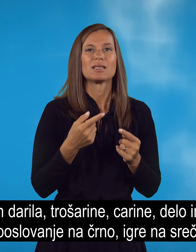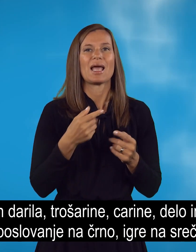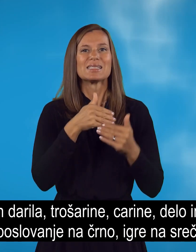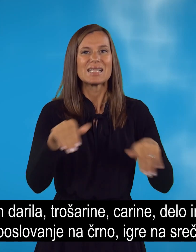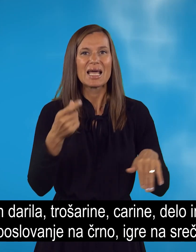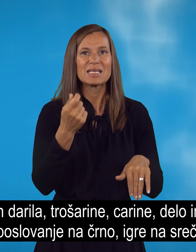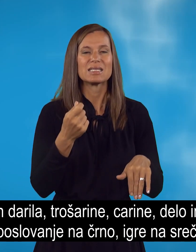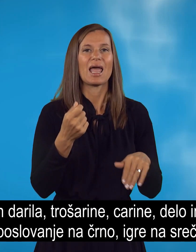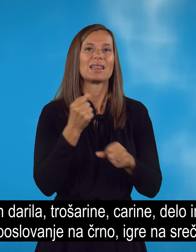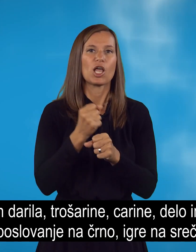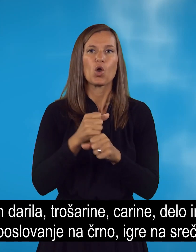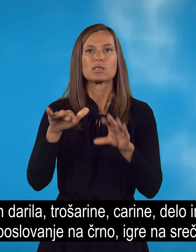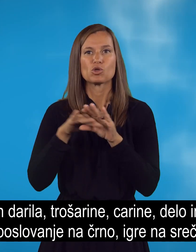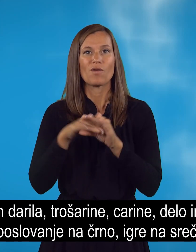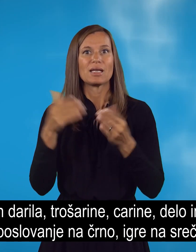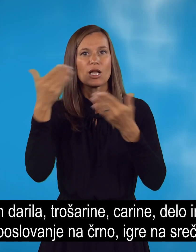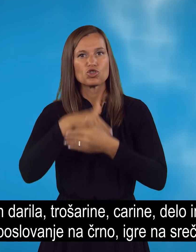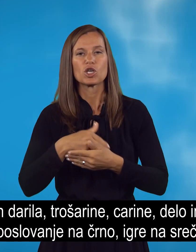delo in zaposlovanje na črno, igre na srečo.